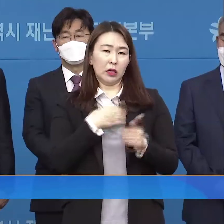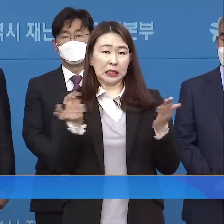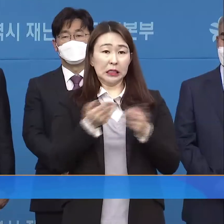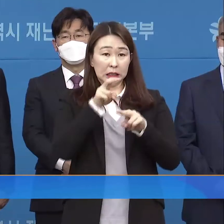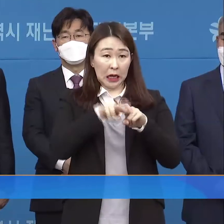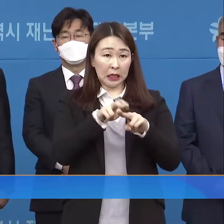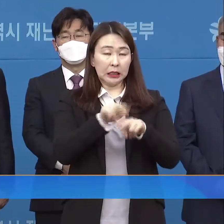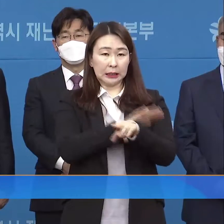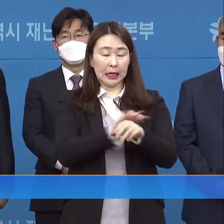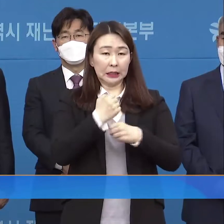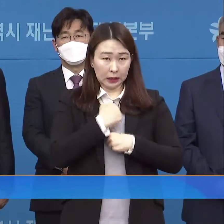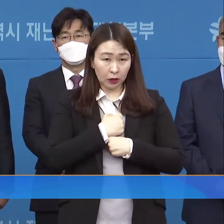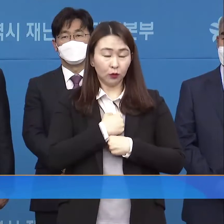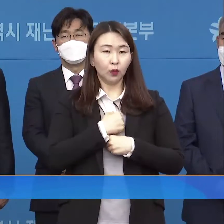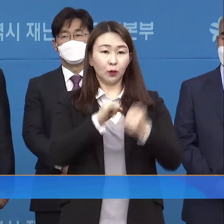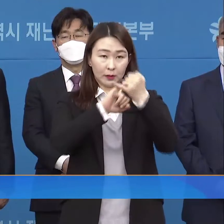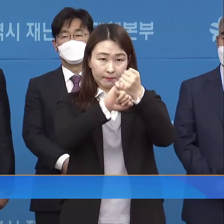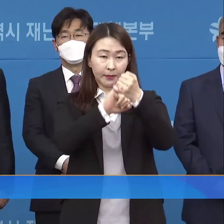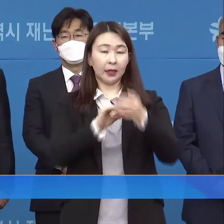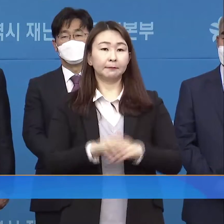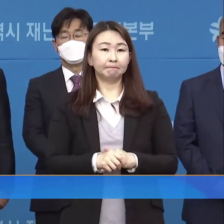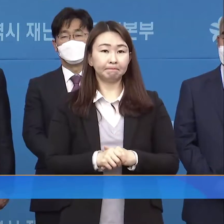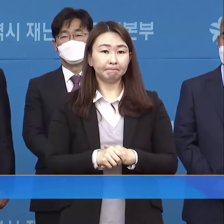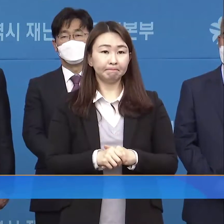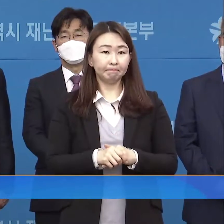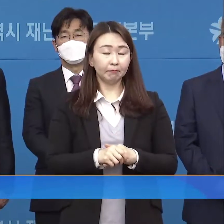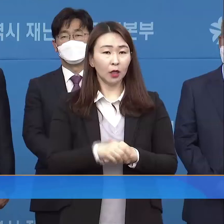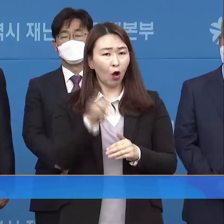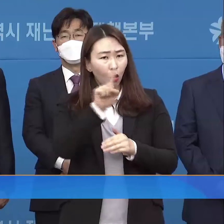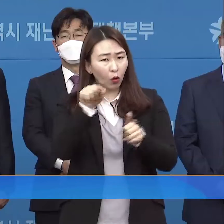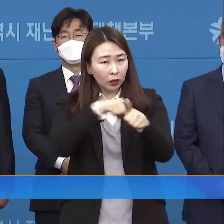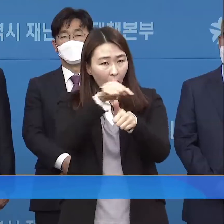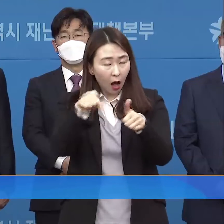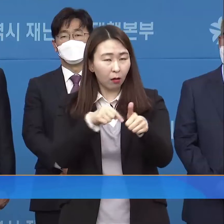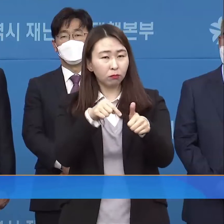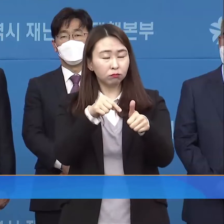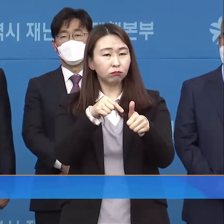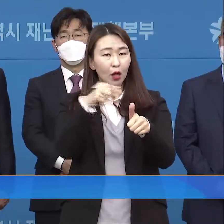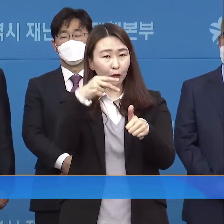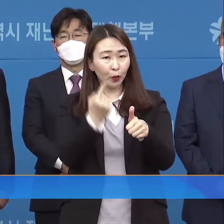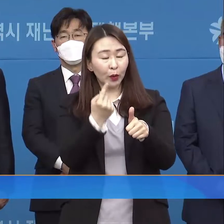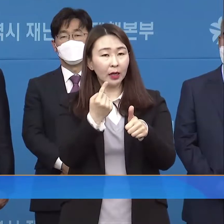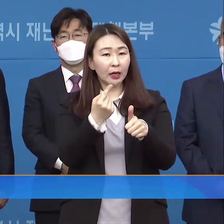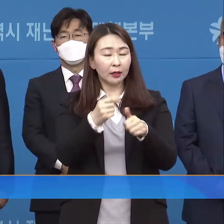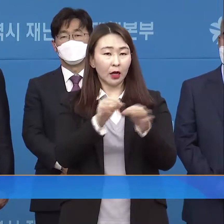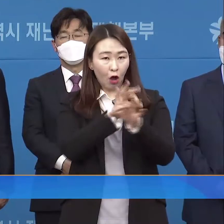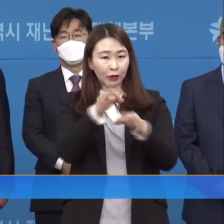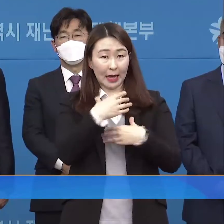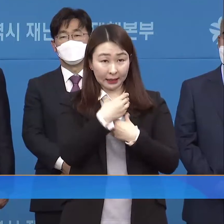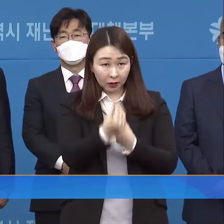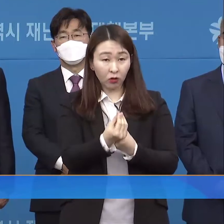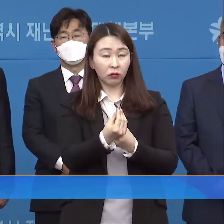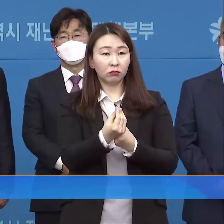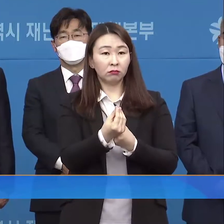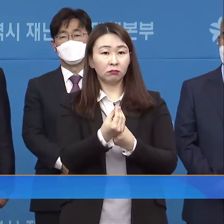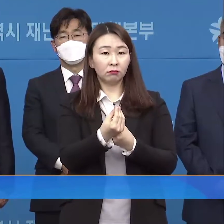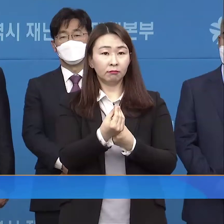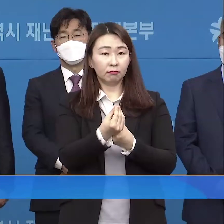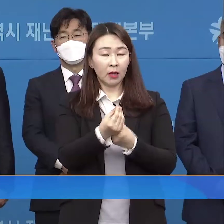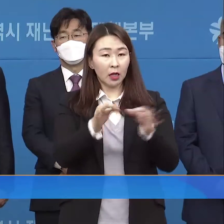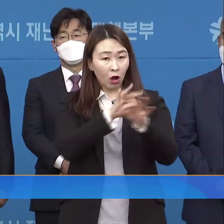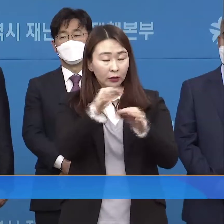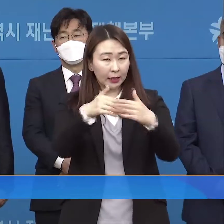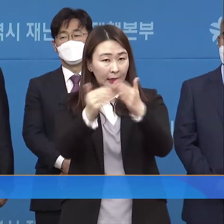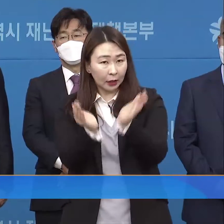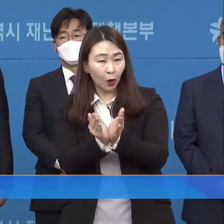일자리를 지켜내도록 하겠습니다. 어떠한 상황이 닥치더라도 경제 안정, 그러니까